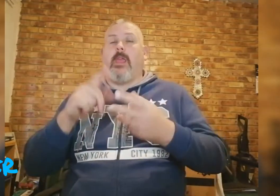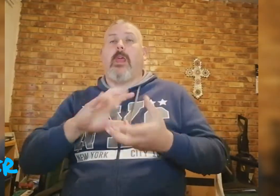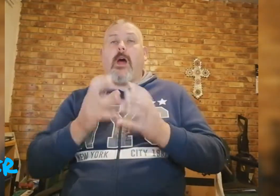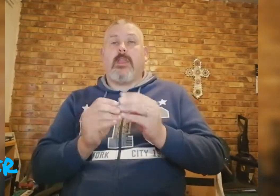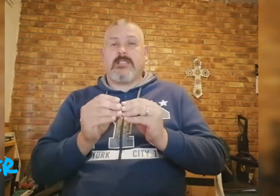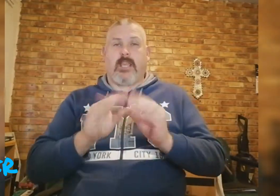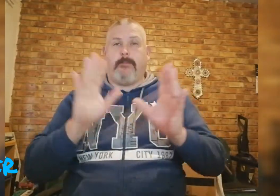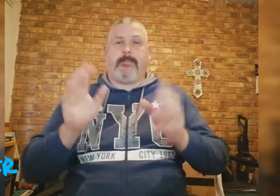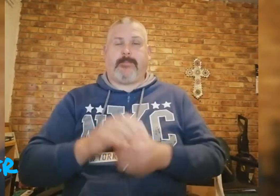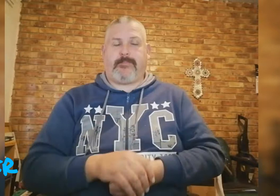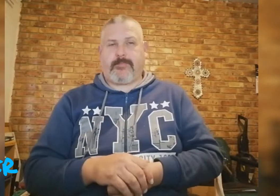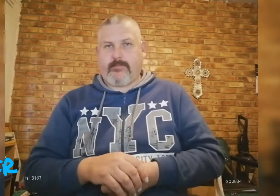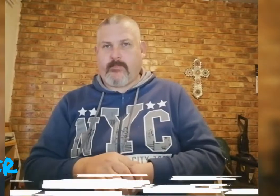en aarde skep.